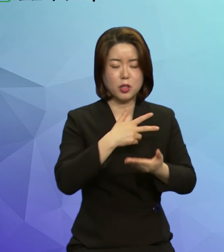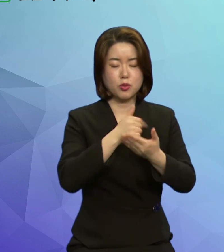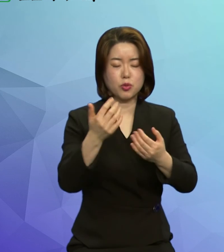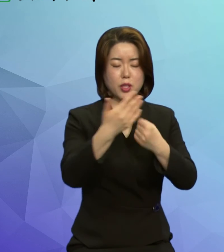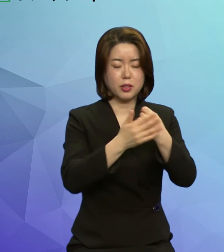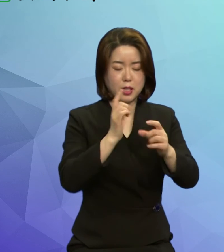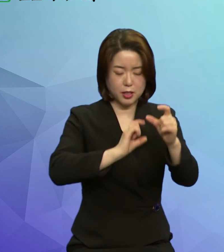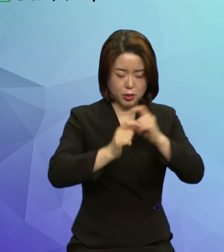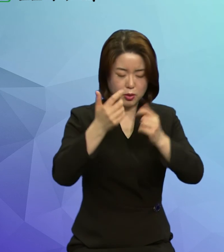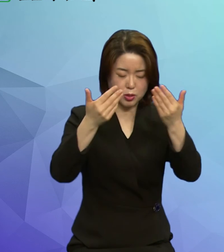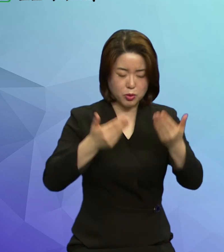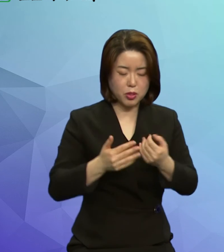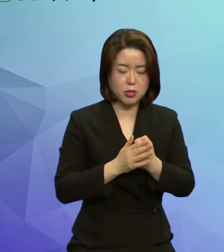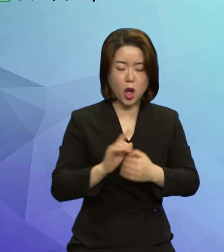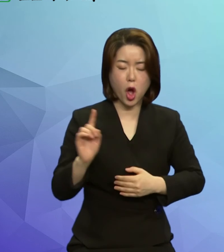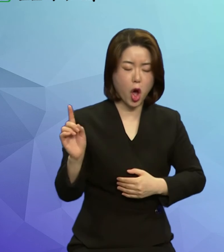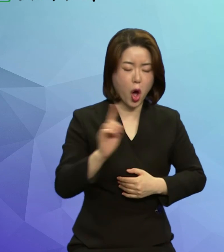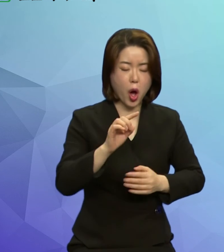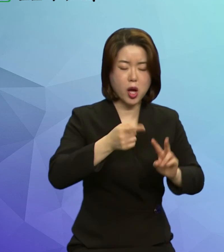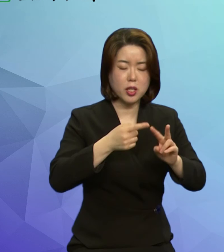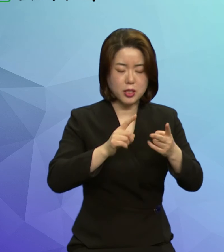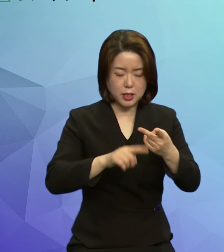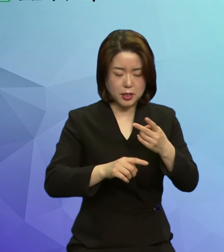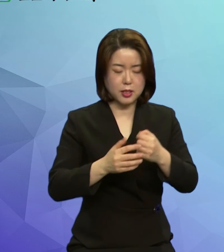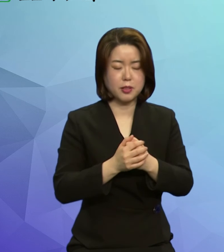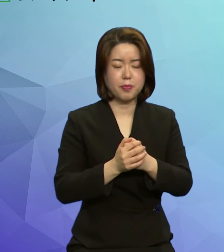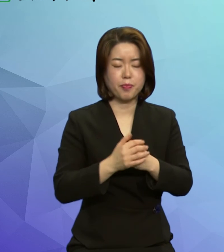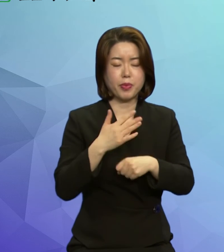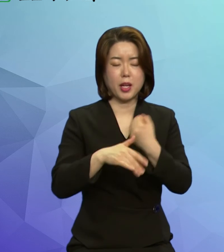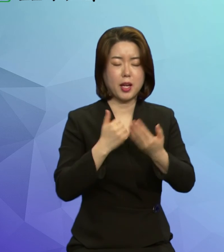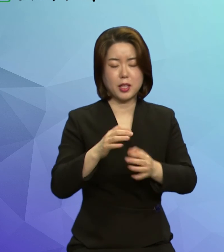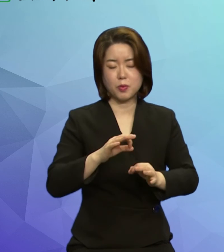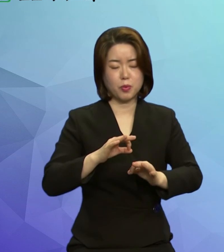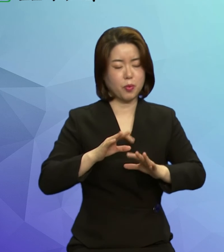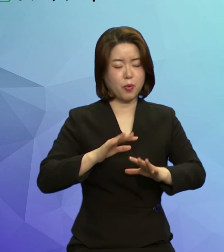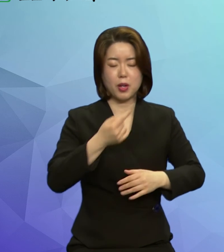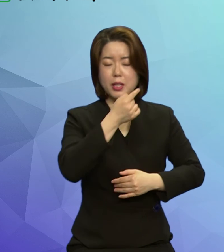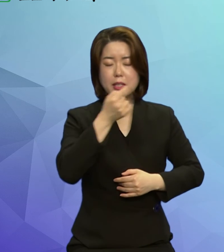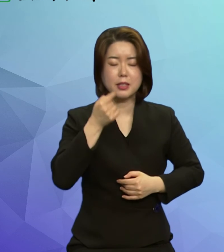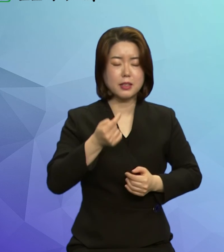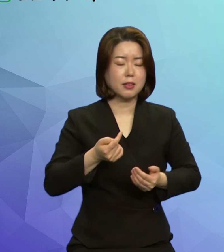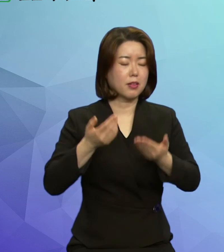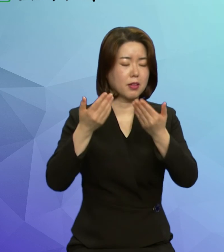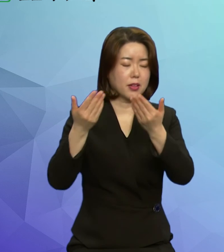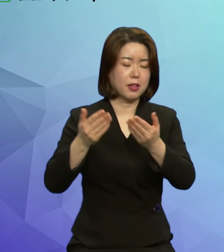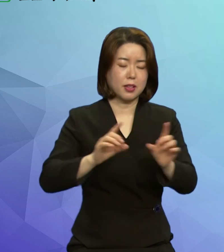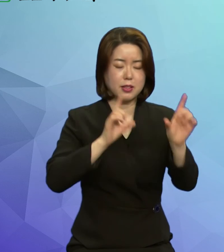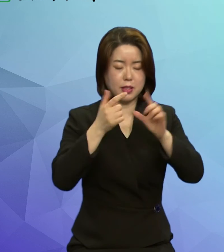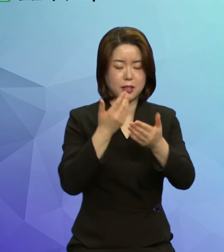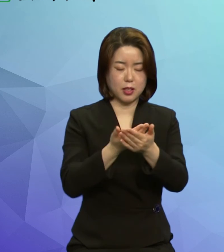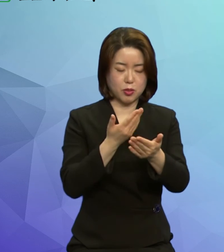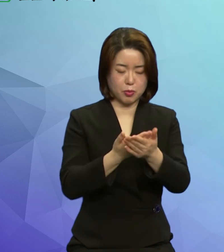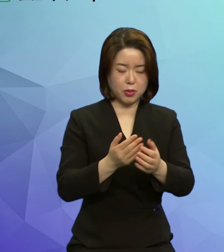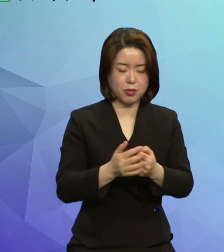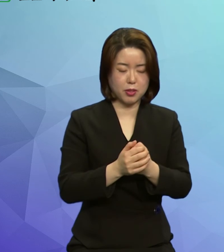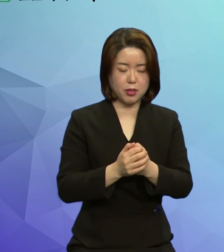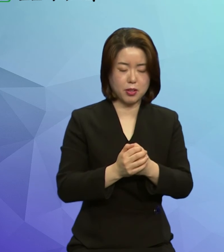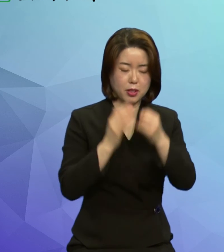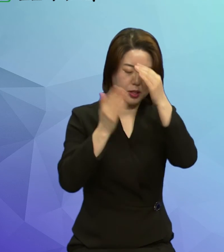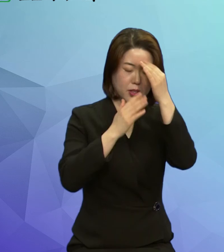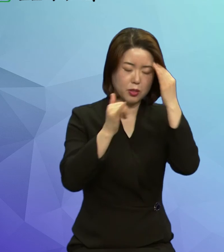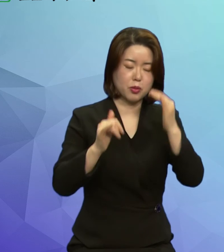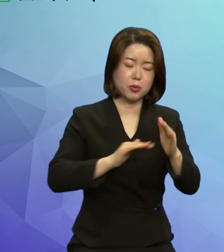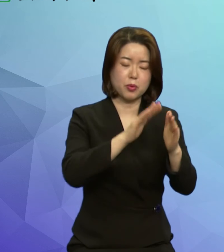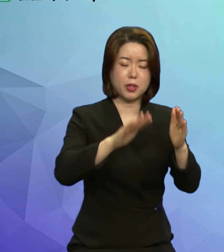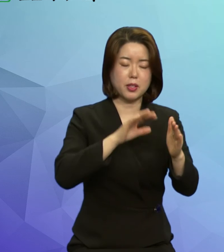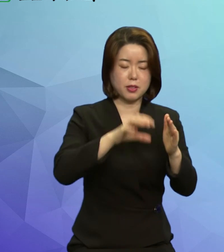은혜를 더하셔서 어디서든지 하나님을 놀랍게 증거하며 살게 해 주소서. 성도들의 가정의